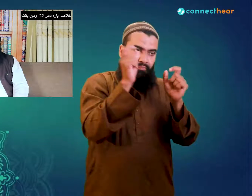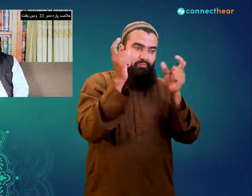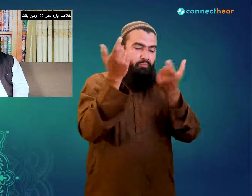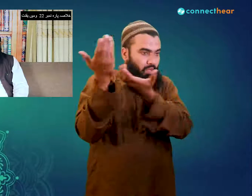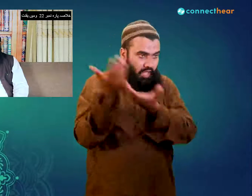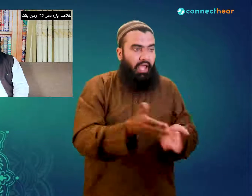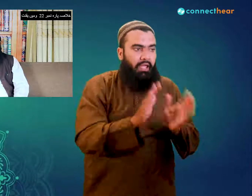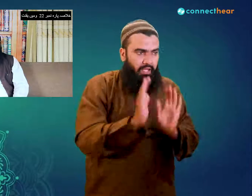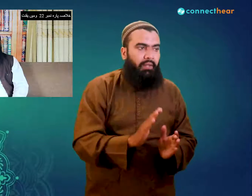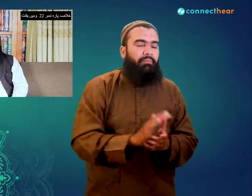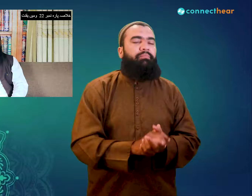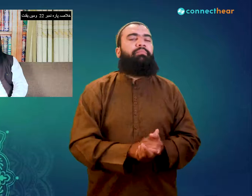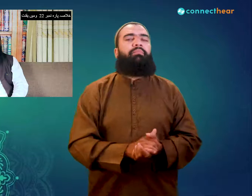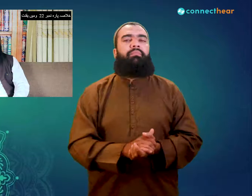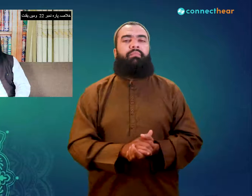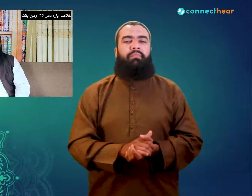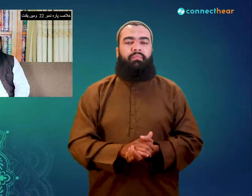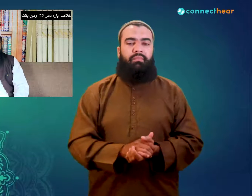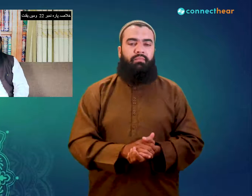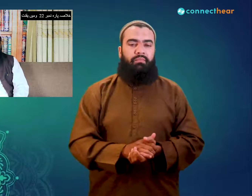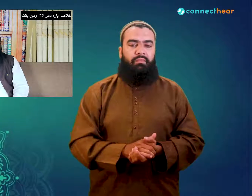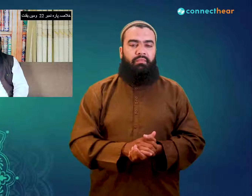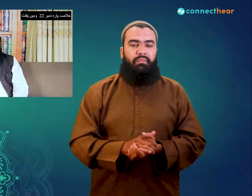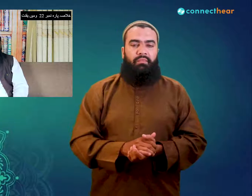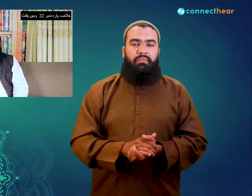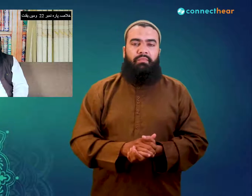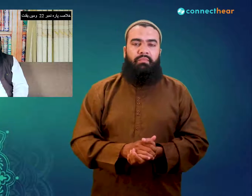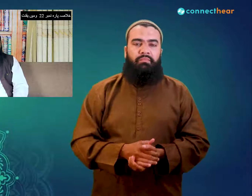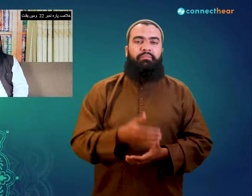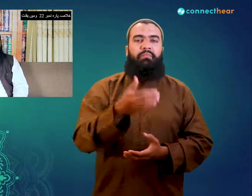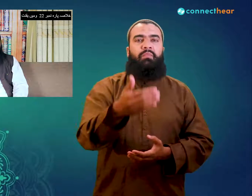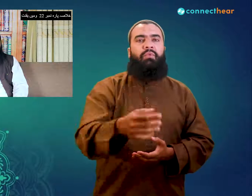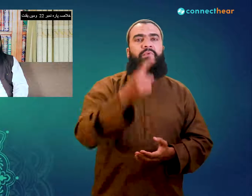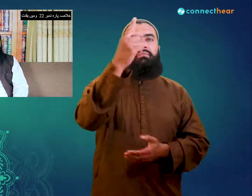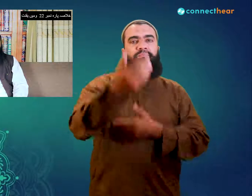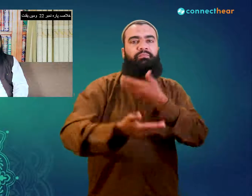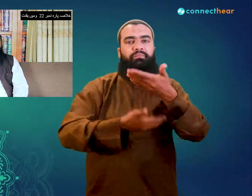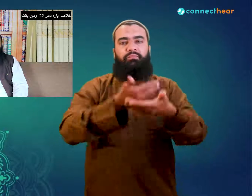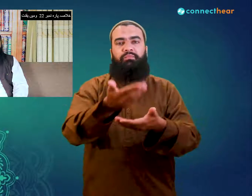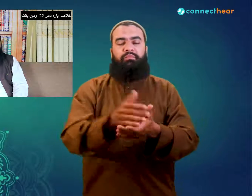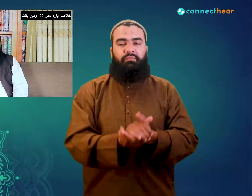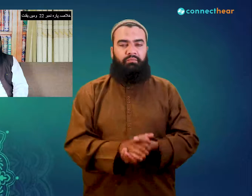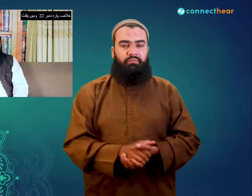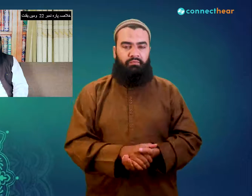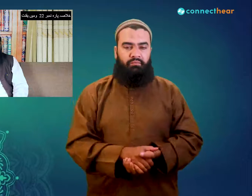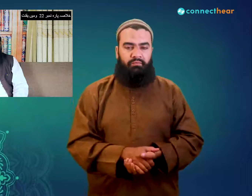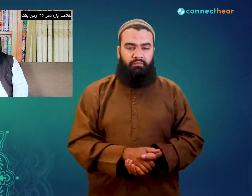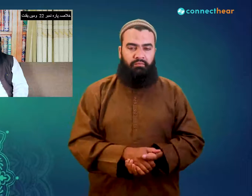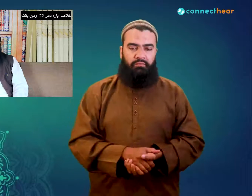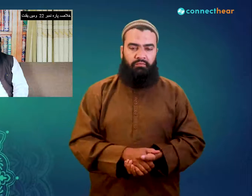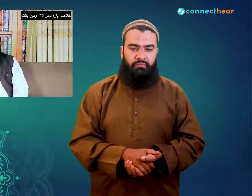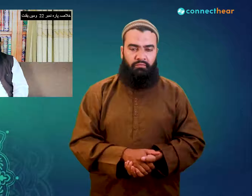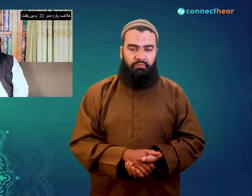رکوع نمبر 10 آیت نمبر 34 اور 35، وما ارسلنا فی قریۃ من نذیر،